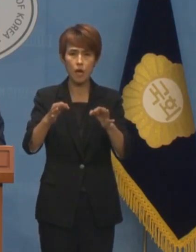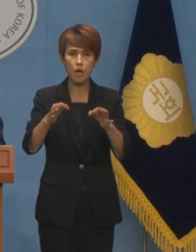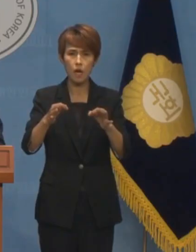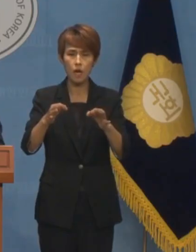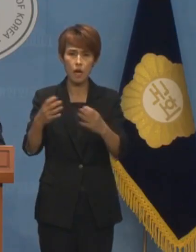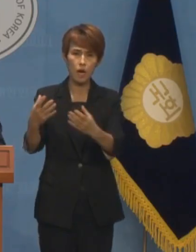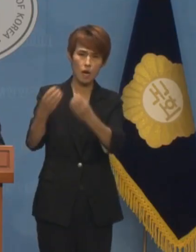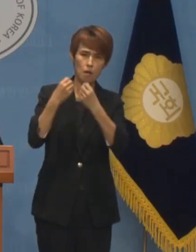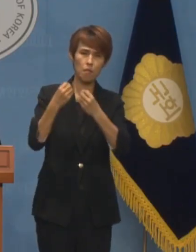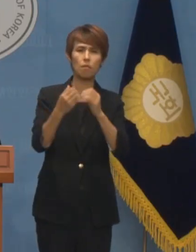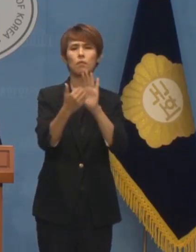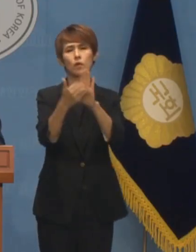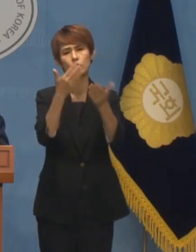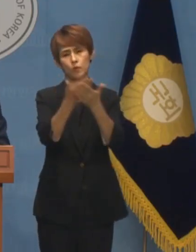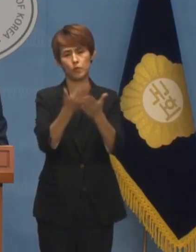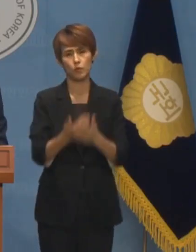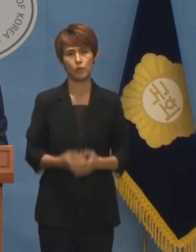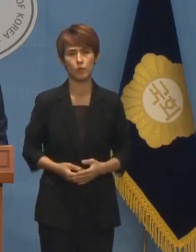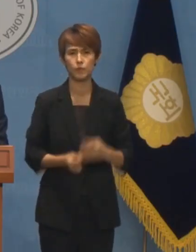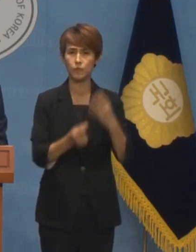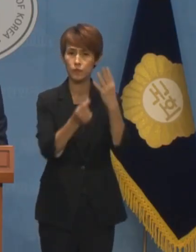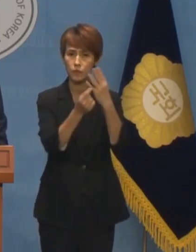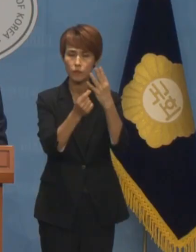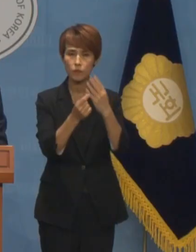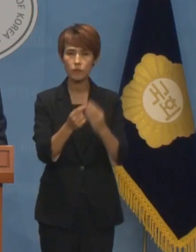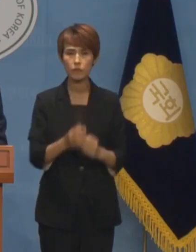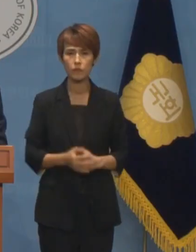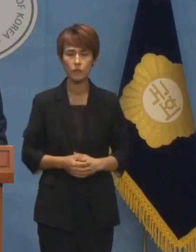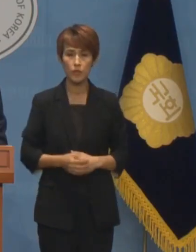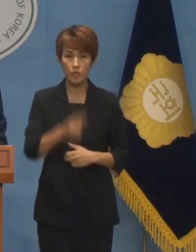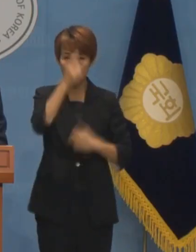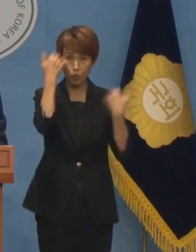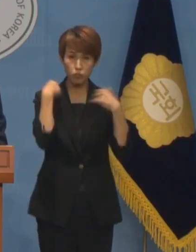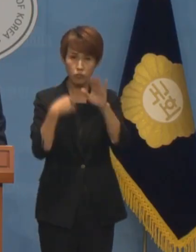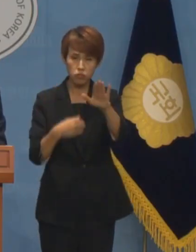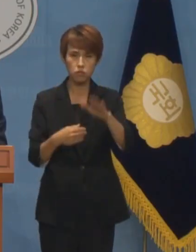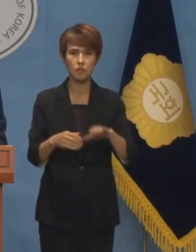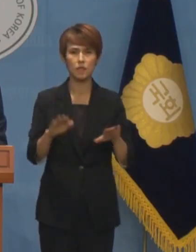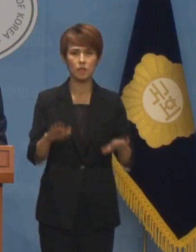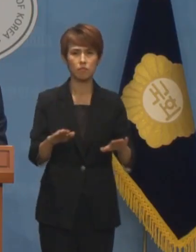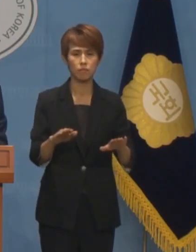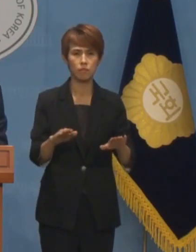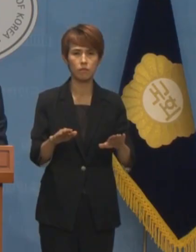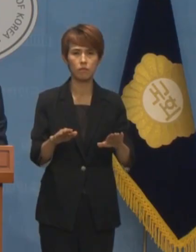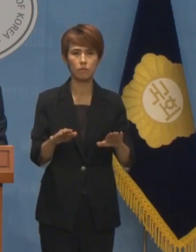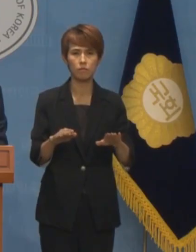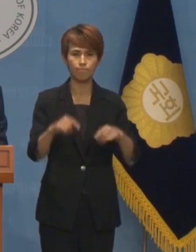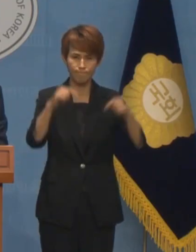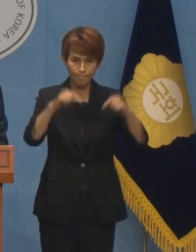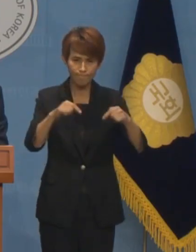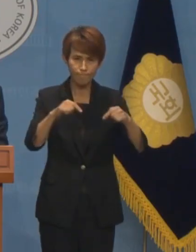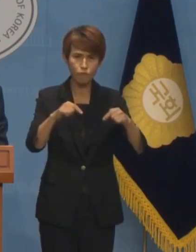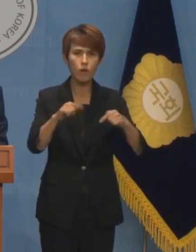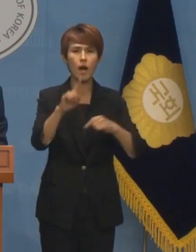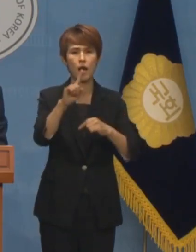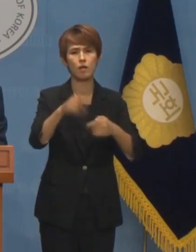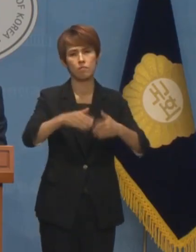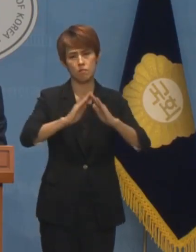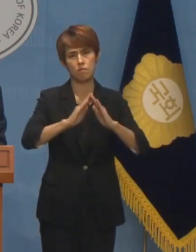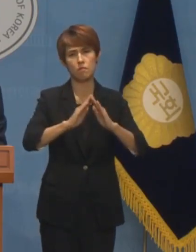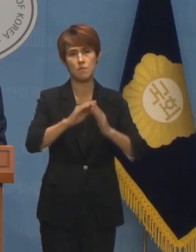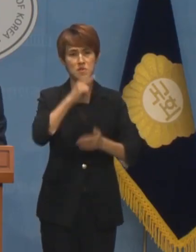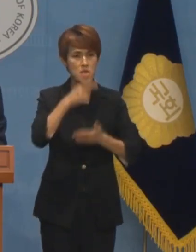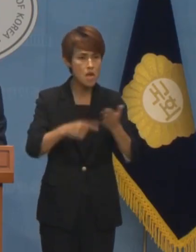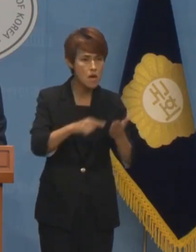필요합니다. 넷째, 정부는 지금 당장 단일한 창구를 만들어 피해를 총체적으로 파악해야